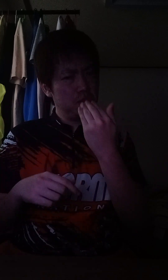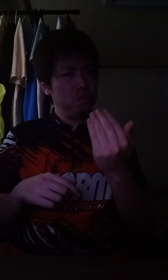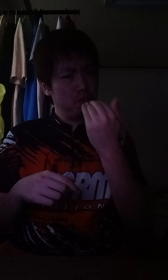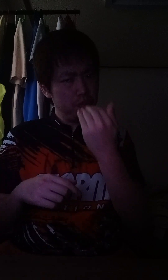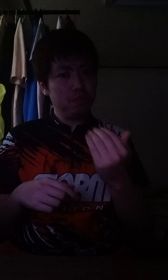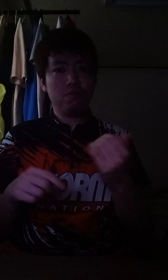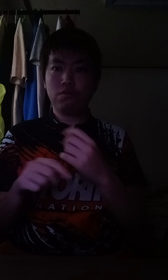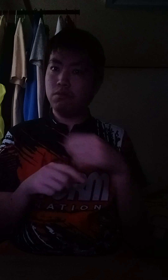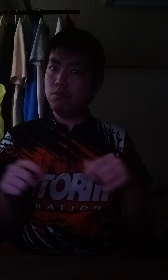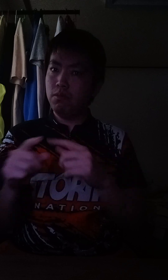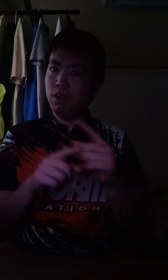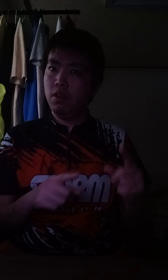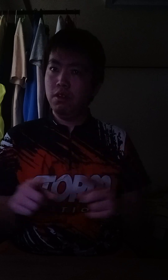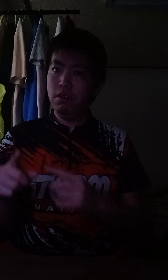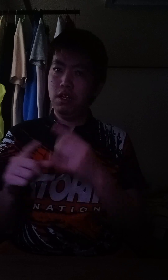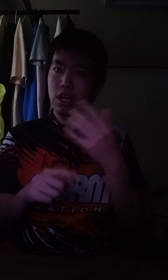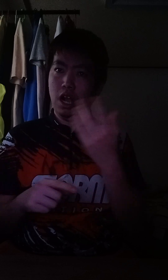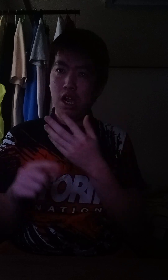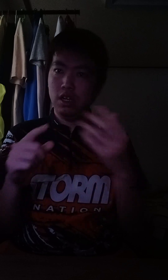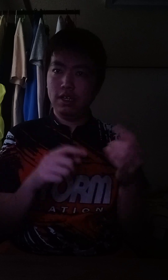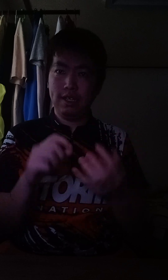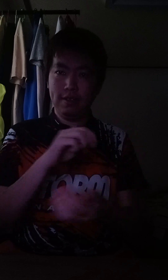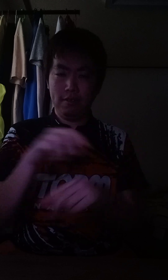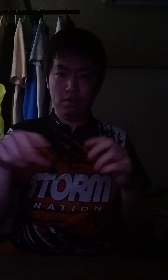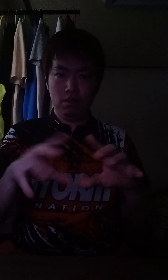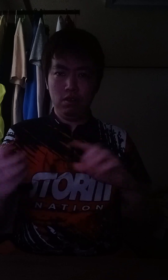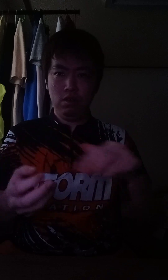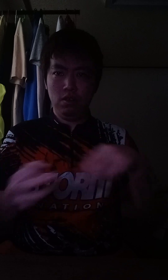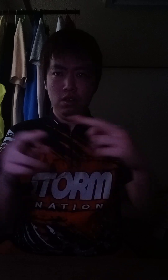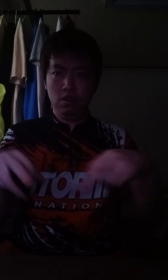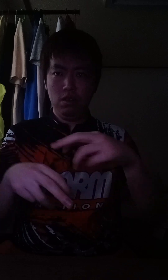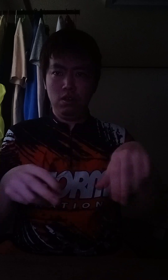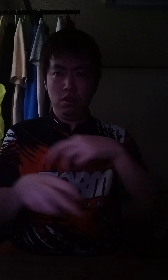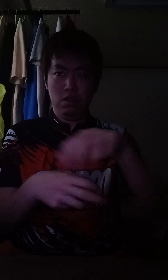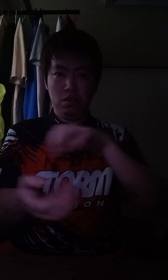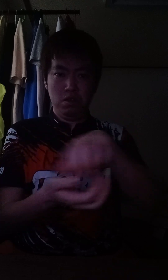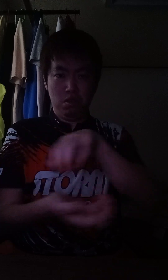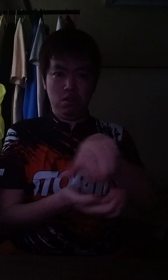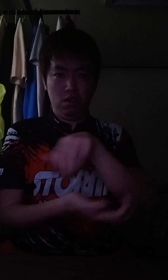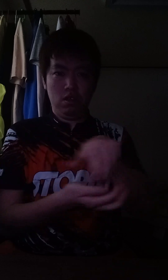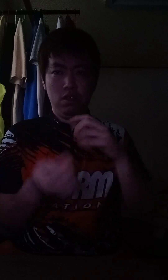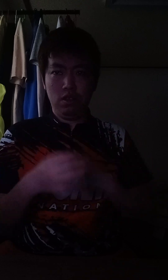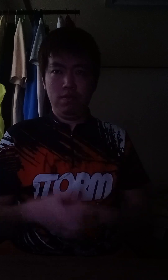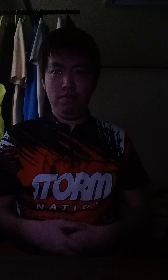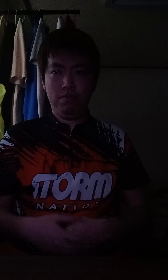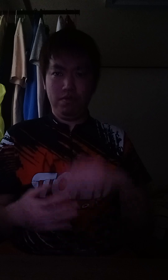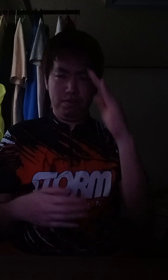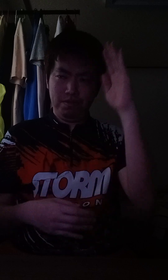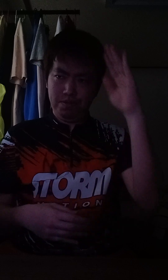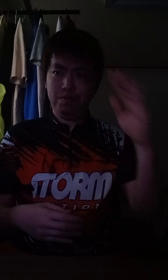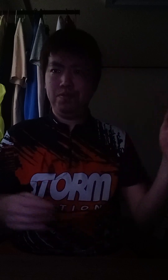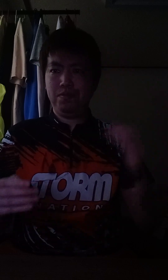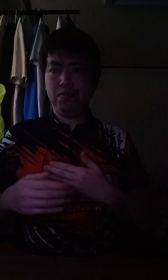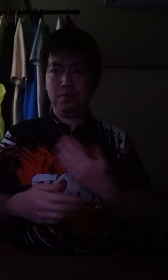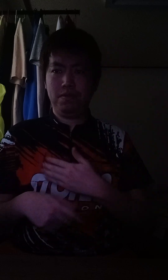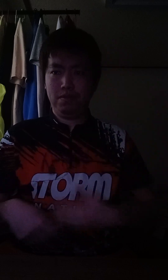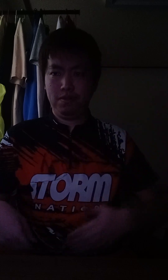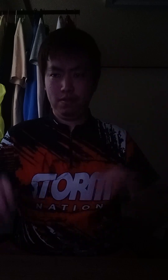수월하게 먹길 바라며 가루약을 늘 물에 개는 엄마. 더 이상 아프지 않길 바라는 마음도 담아봅니다.